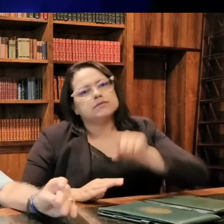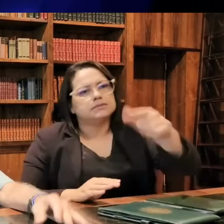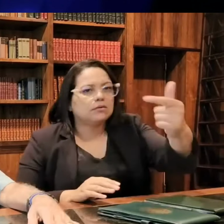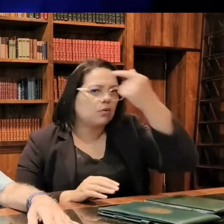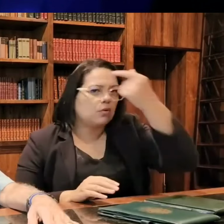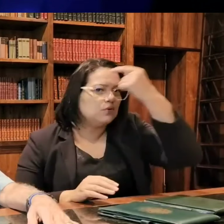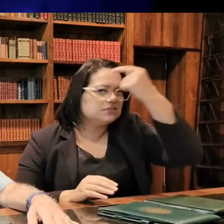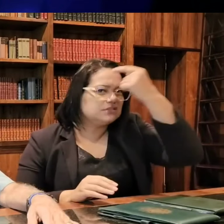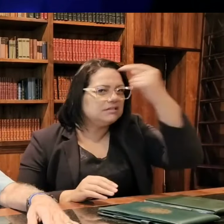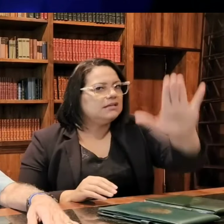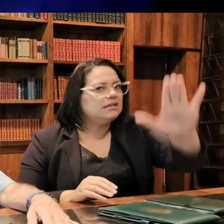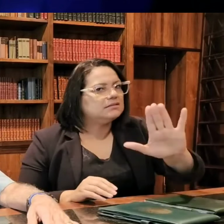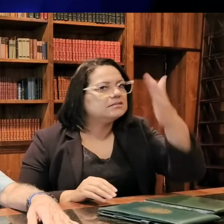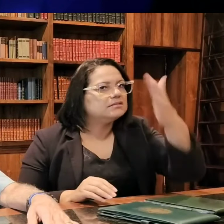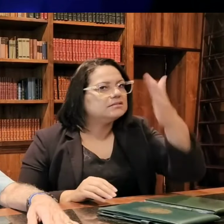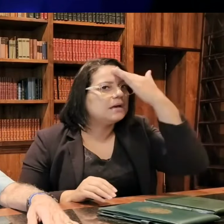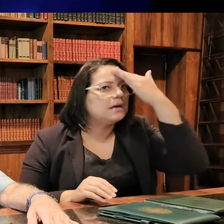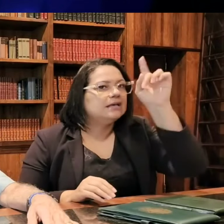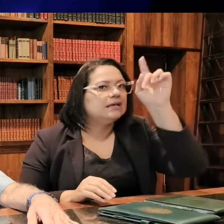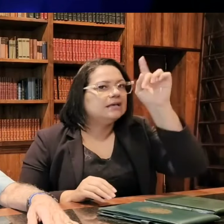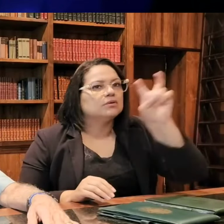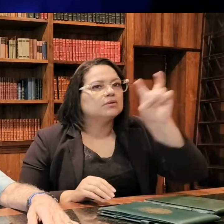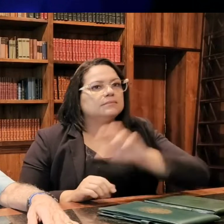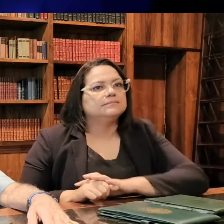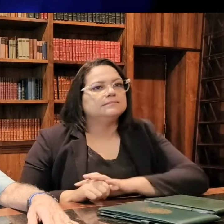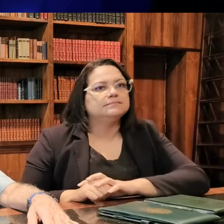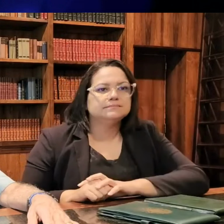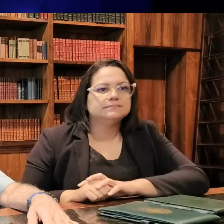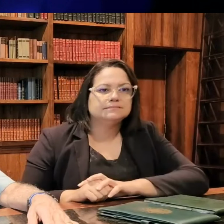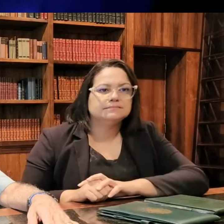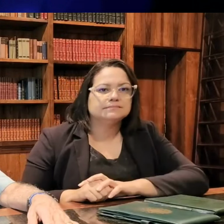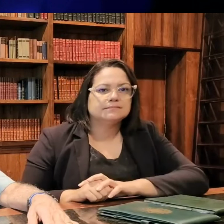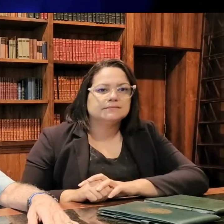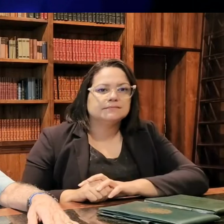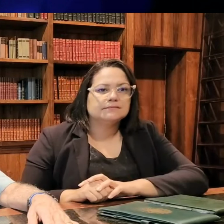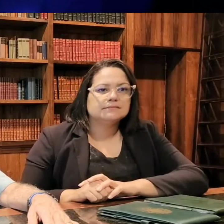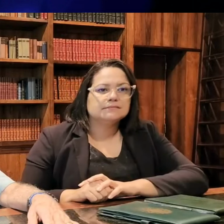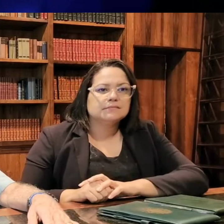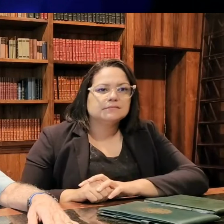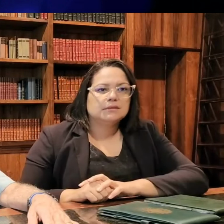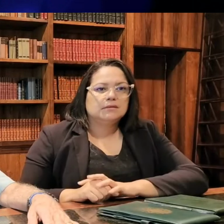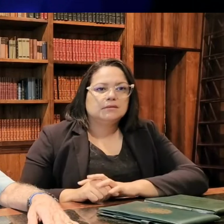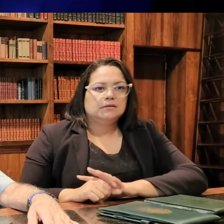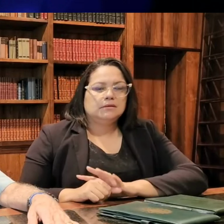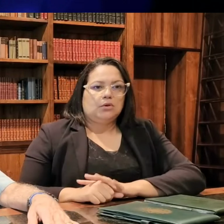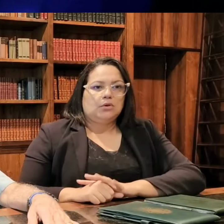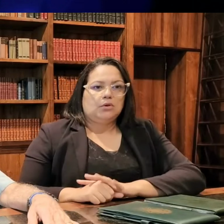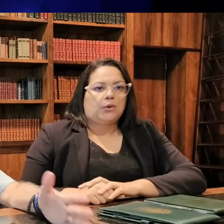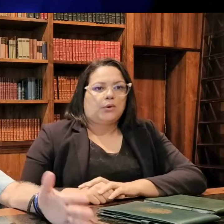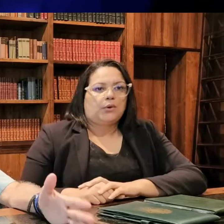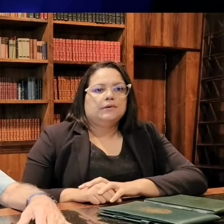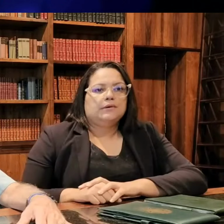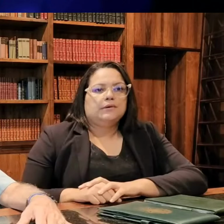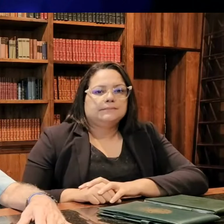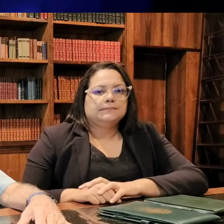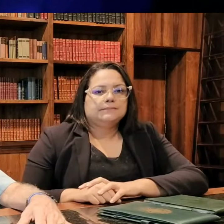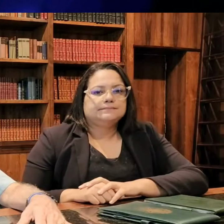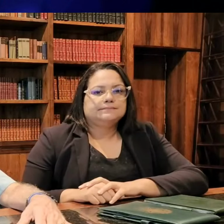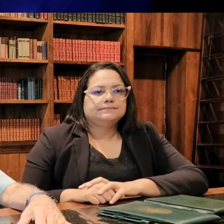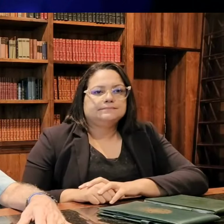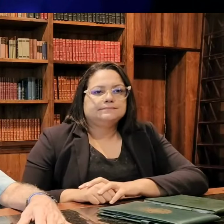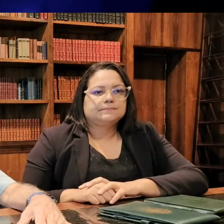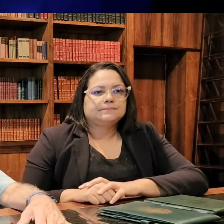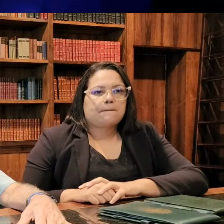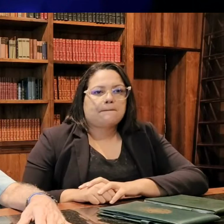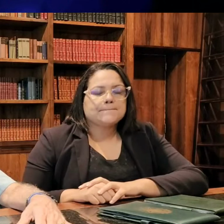numa república. Democracia, segundo o pensador, é o